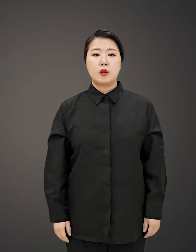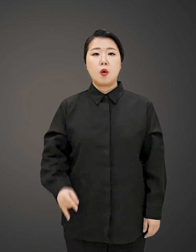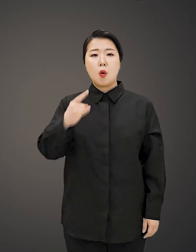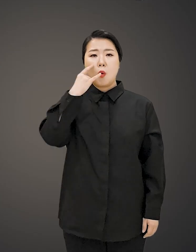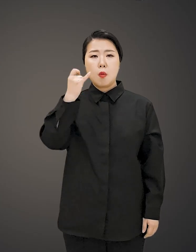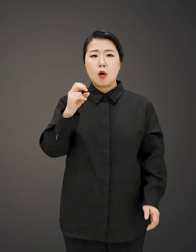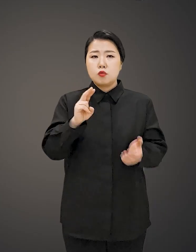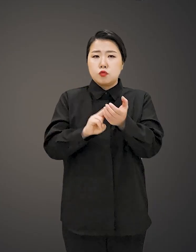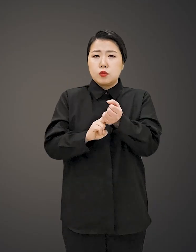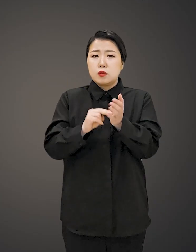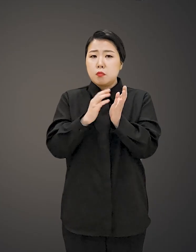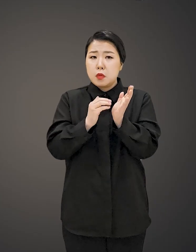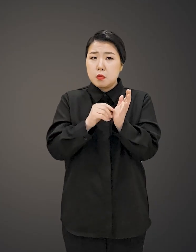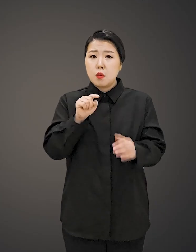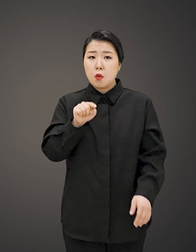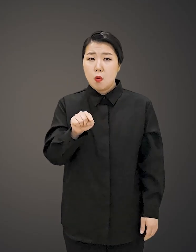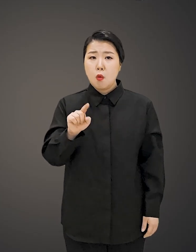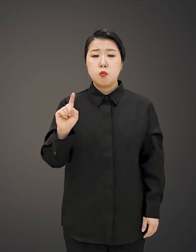엄마의 비밀은